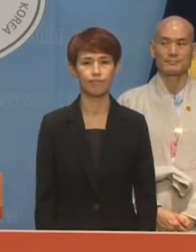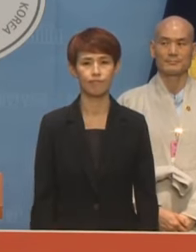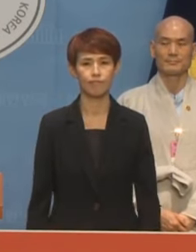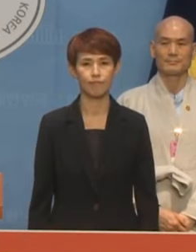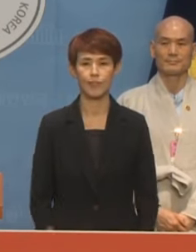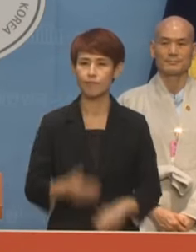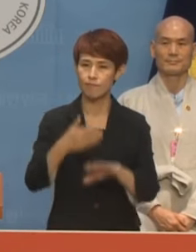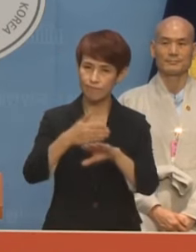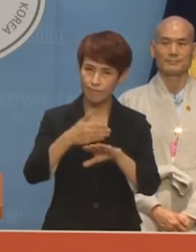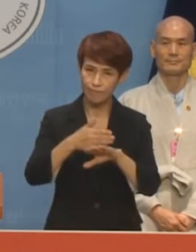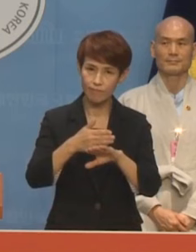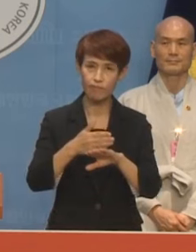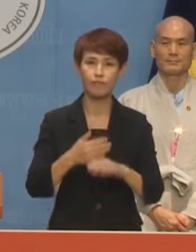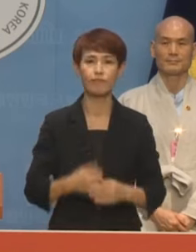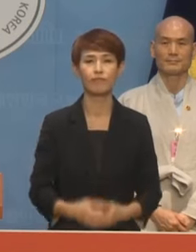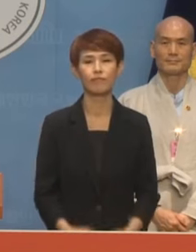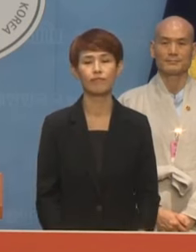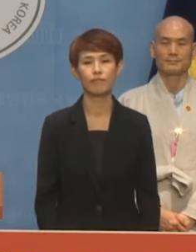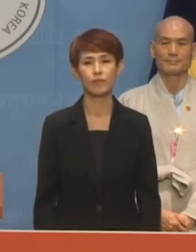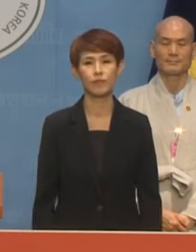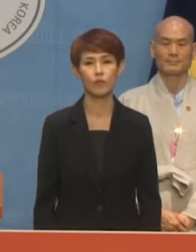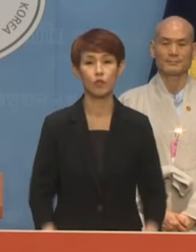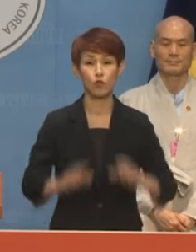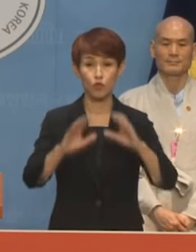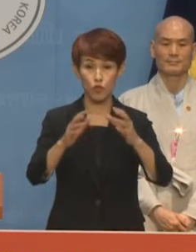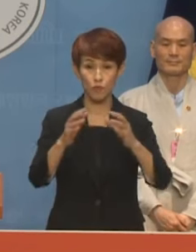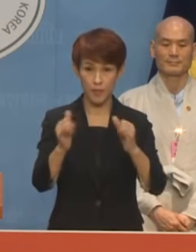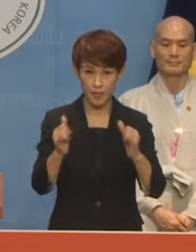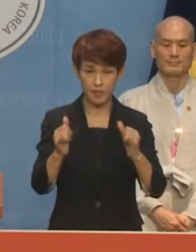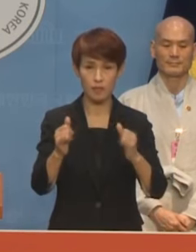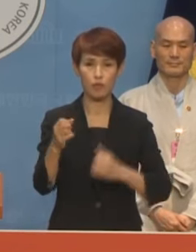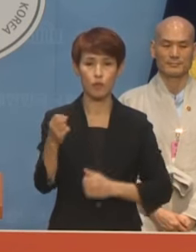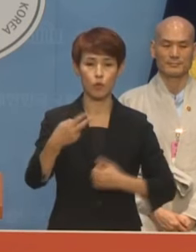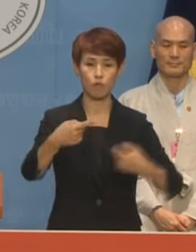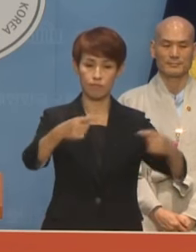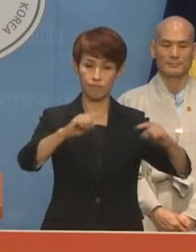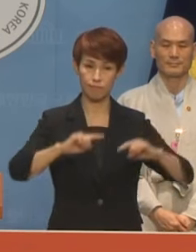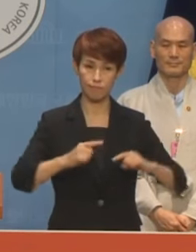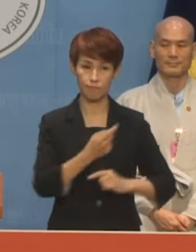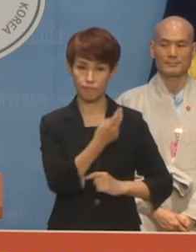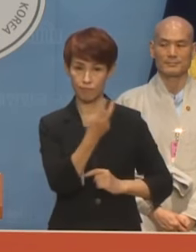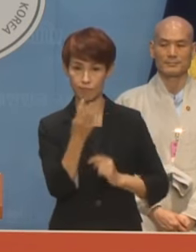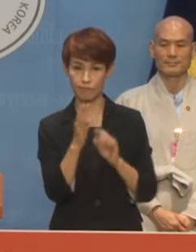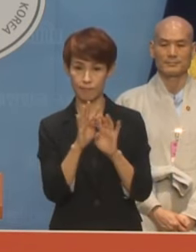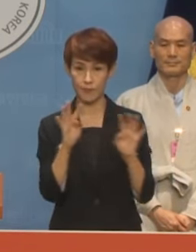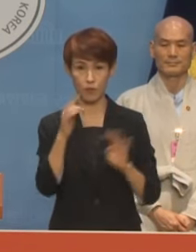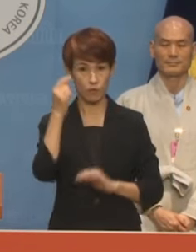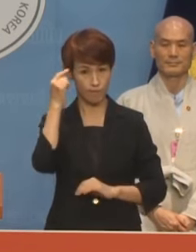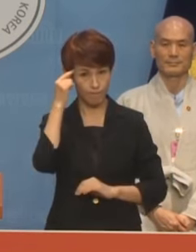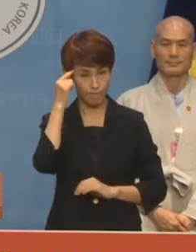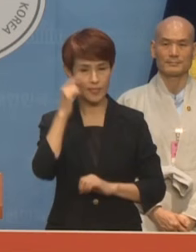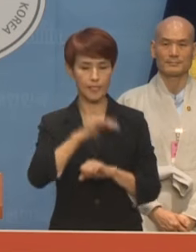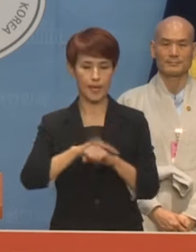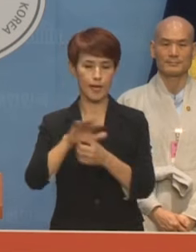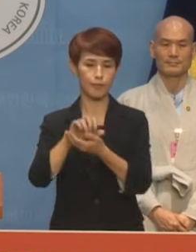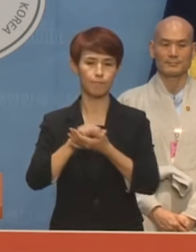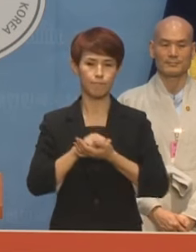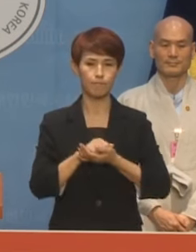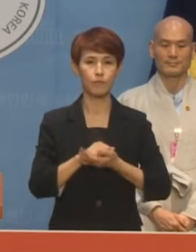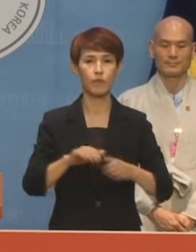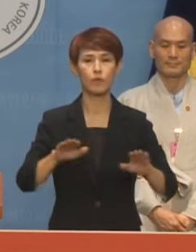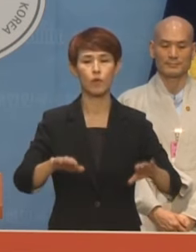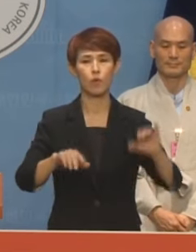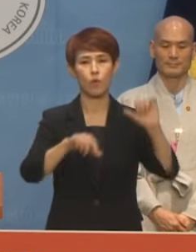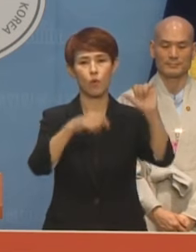대단히 감사하다는 말씀드리겠고요. 국민들과 그리고 오늘 참석해 주신 여러분들의 뜻을 잘 받들어서 이번